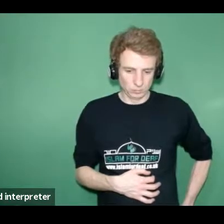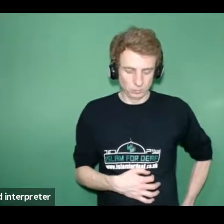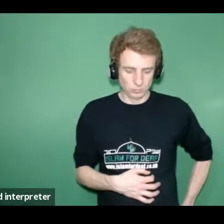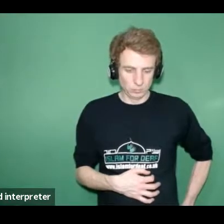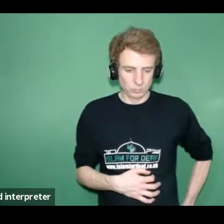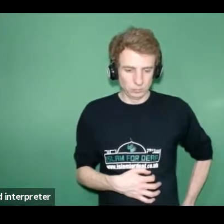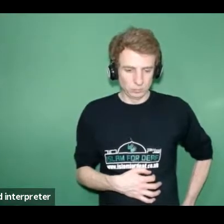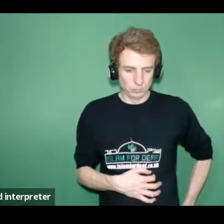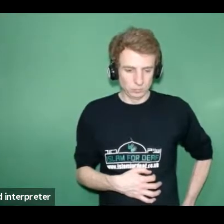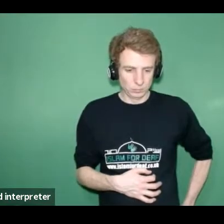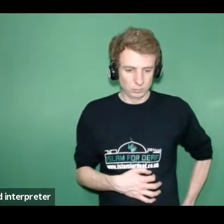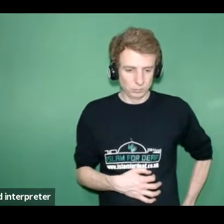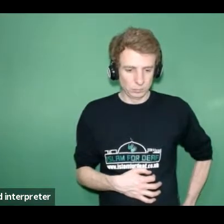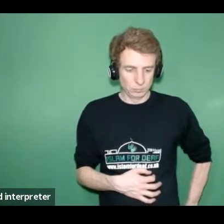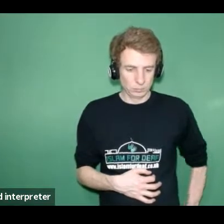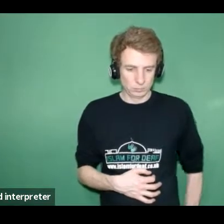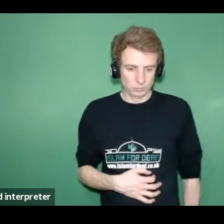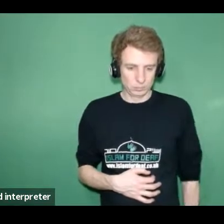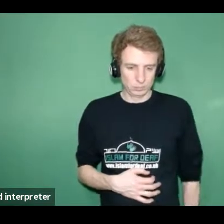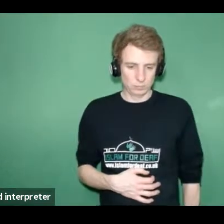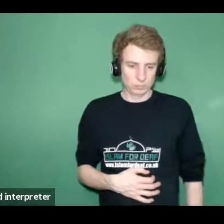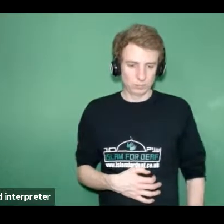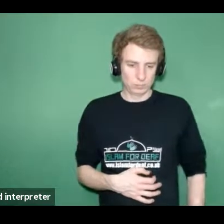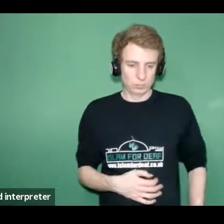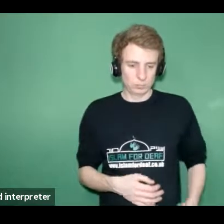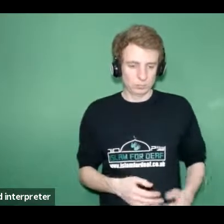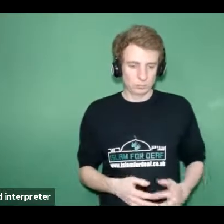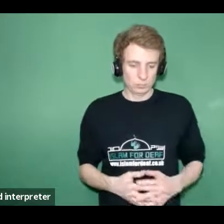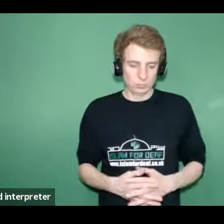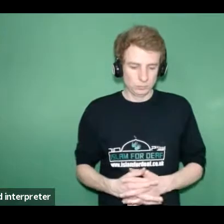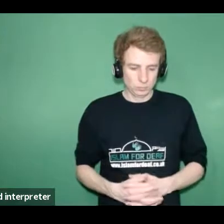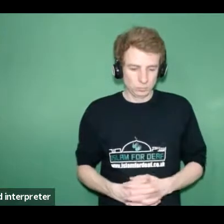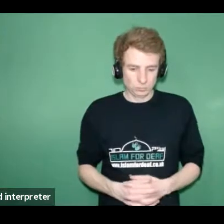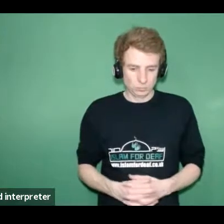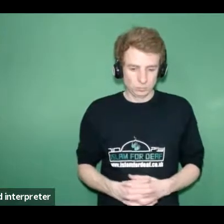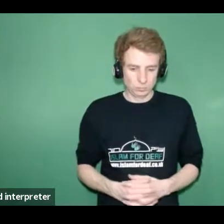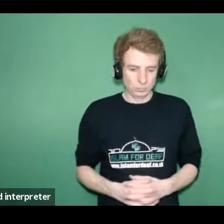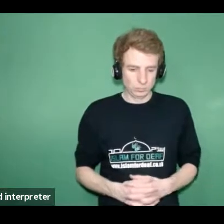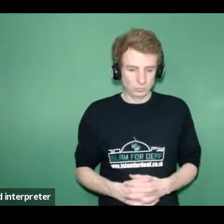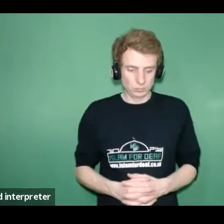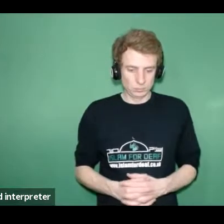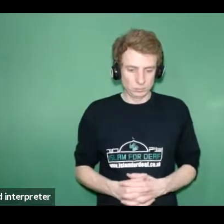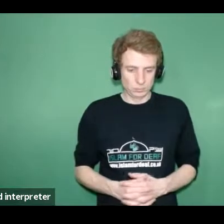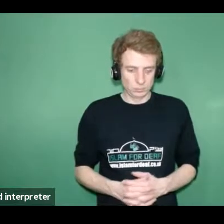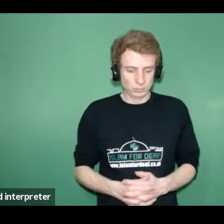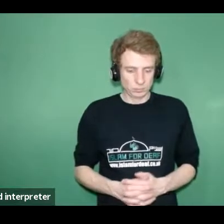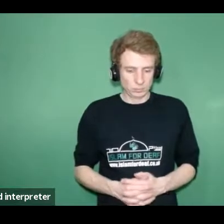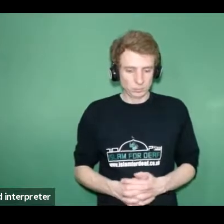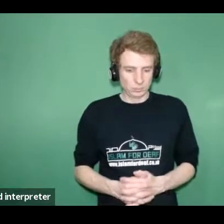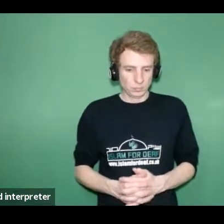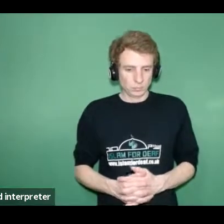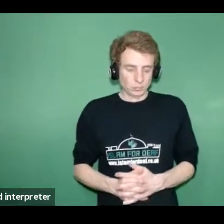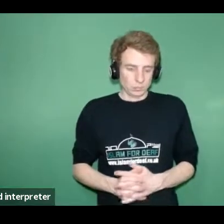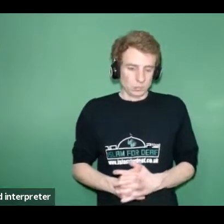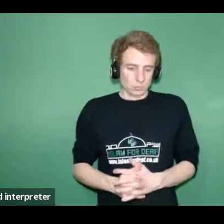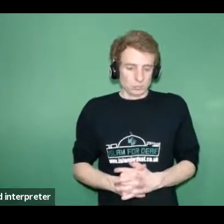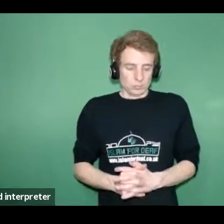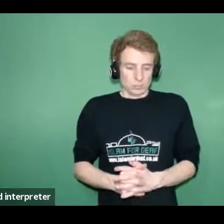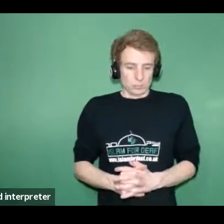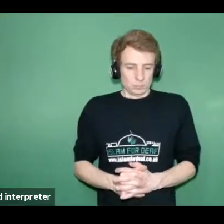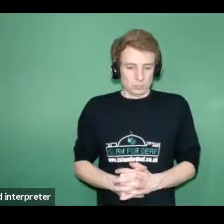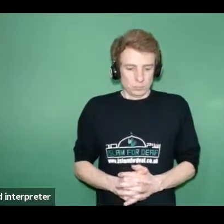فهل يعقل أننا نصلي جميعا، نترك المساجد ونصلي وراء الحرم ونقول هذه 100,000 صلاة؟ هذا لا